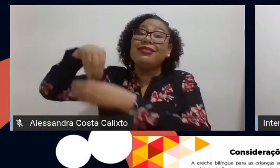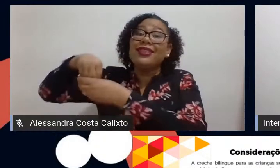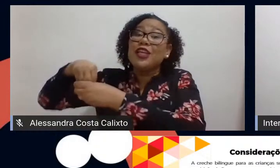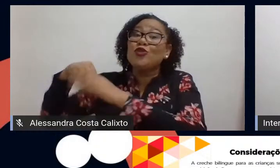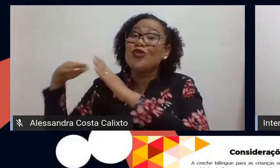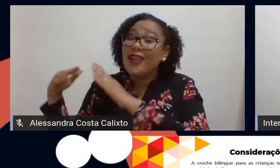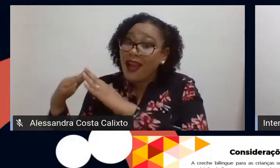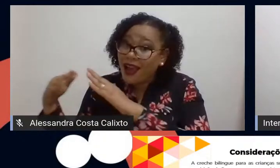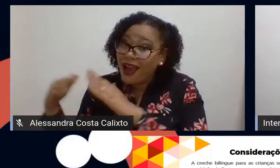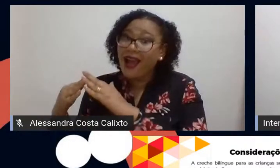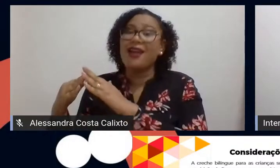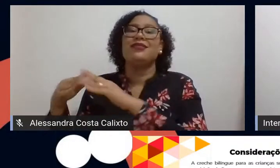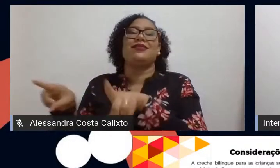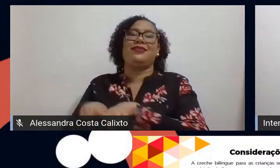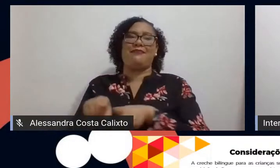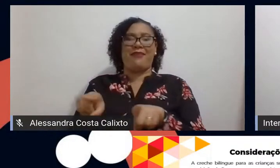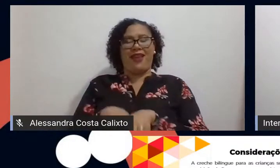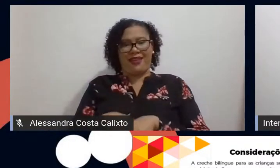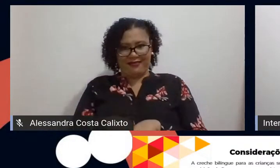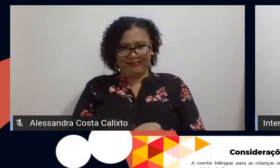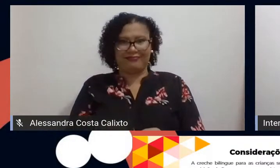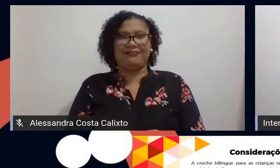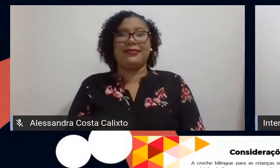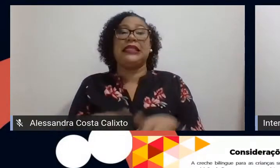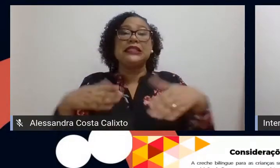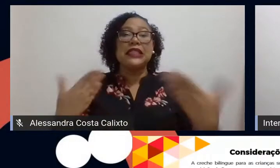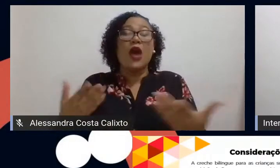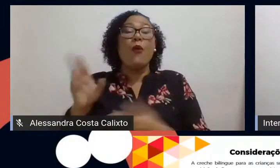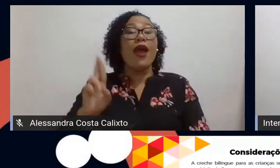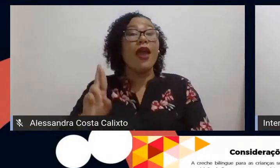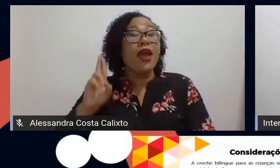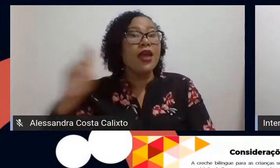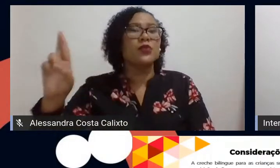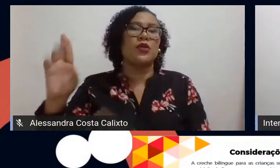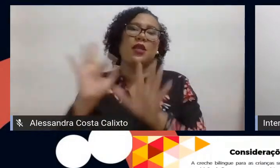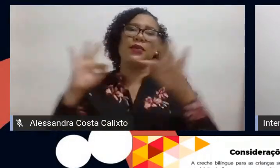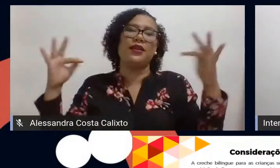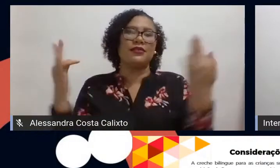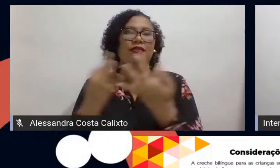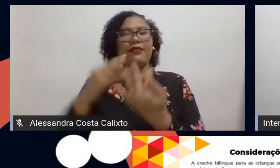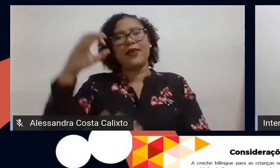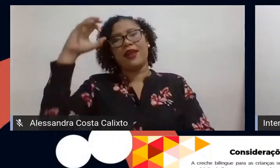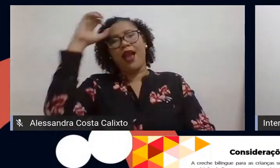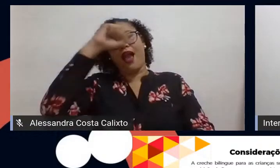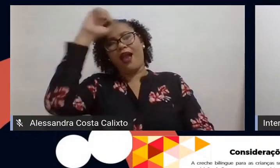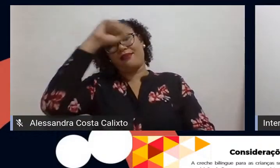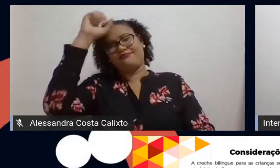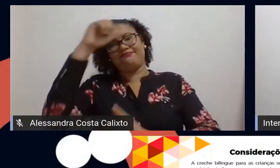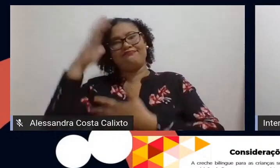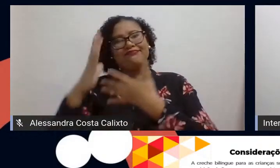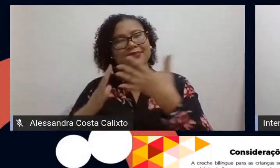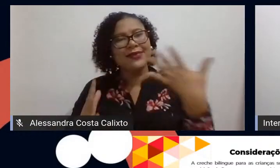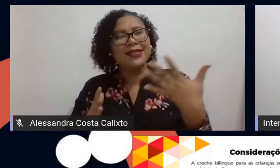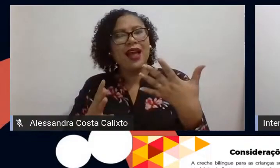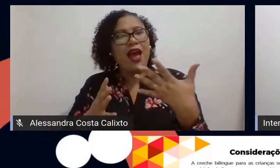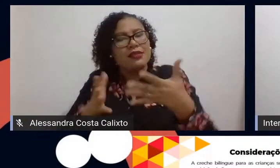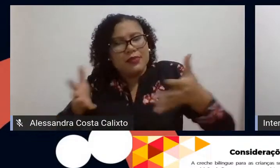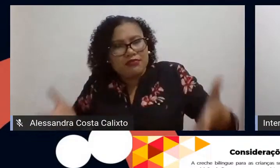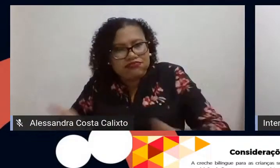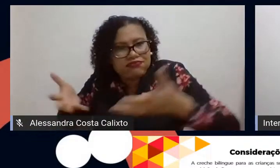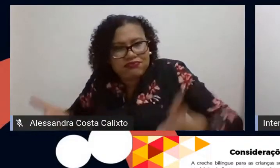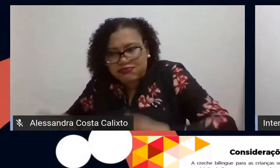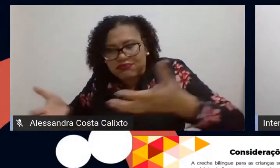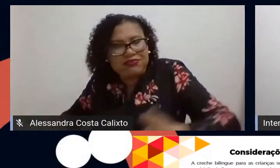acontece na escola. No entanto, a casa, a família também deveria proporcionar